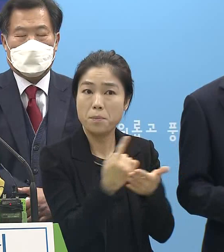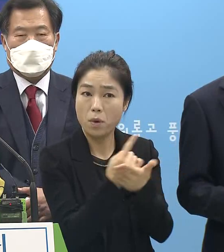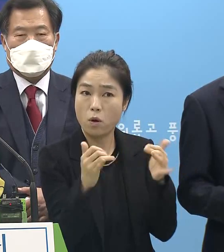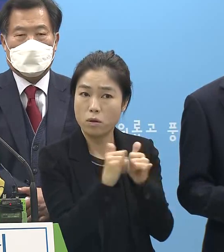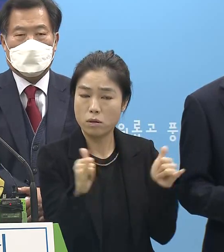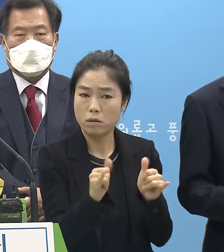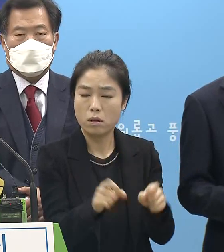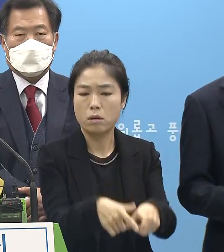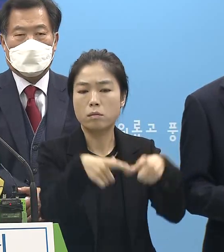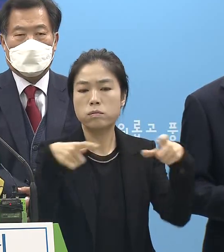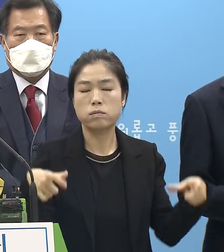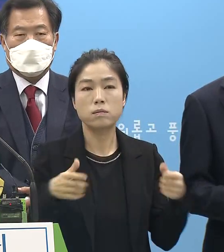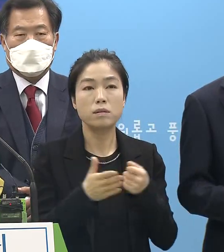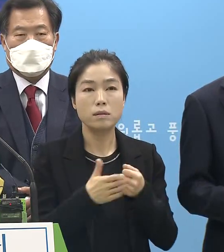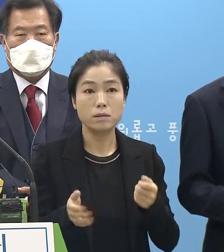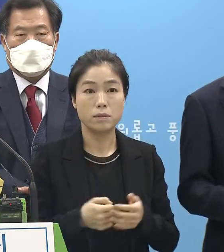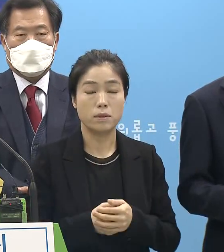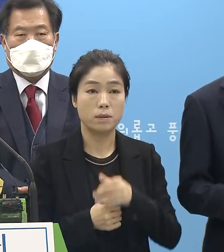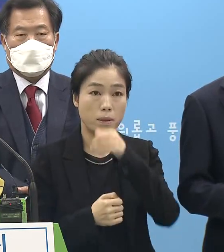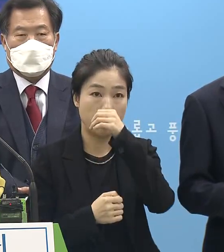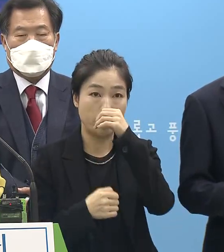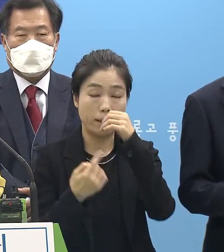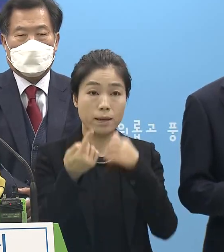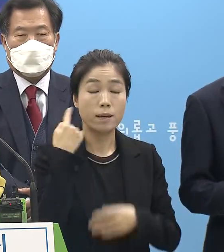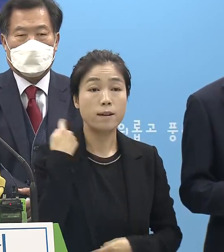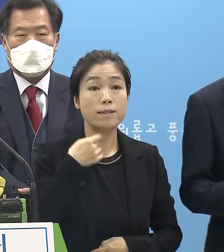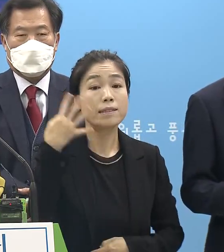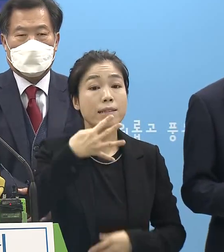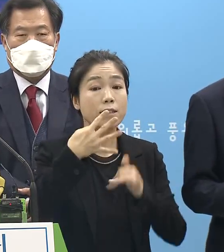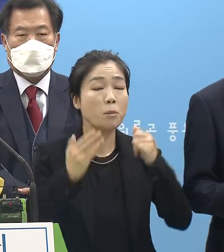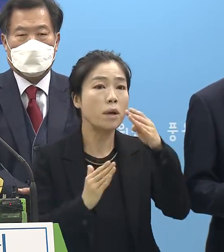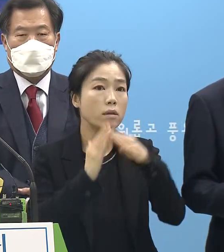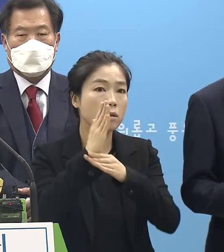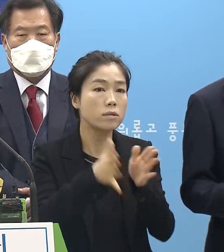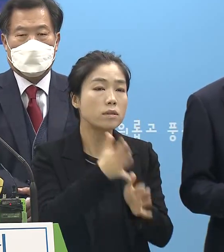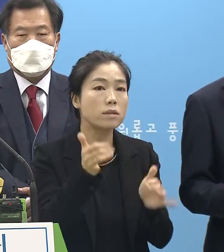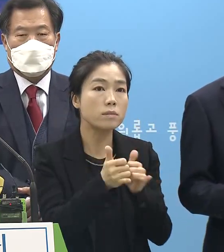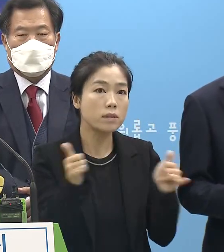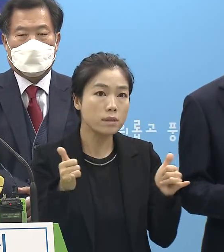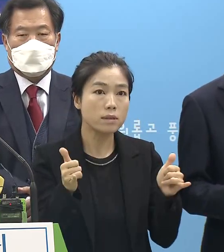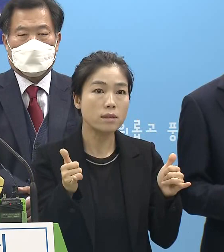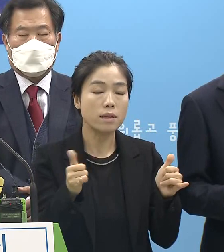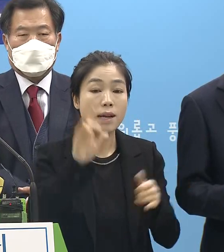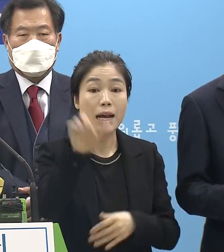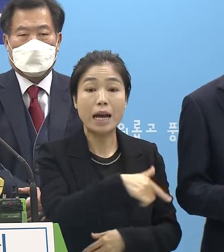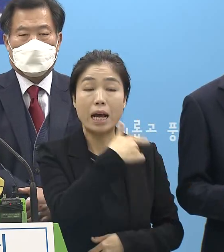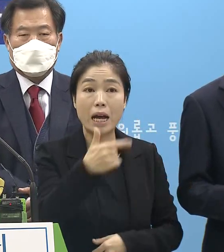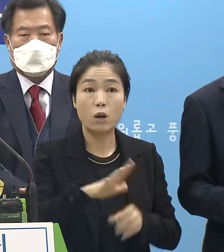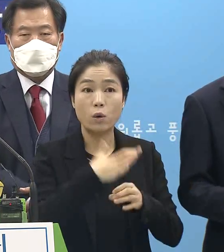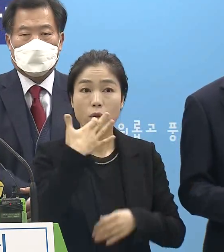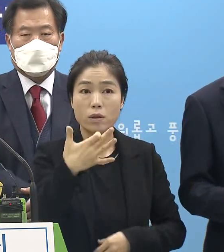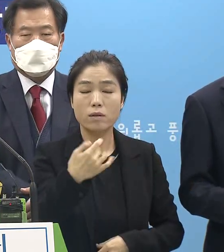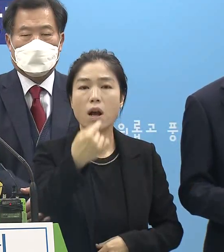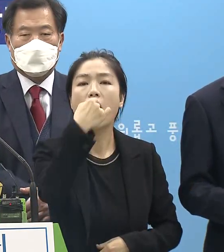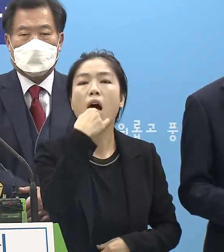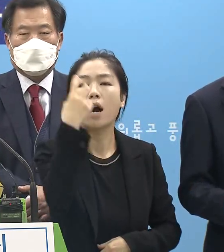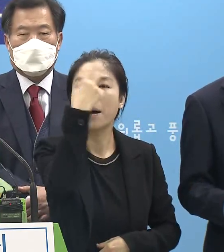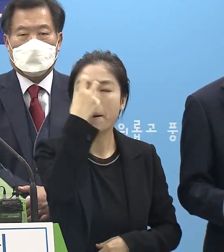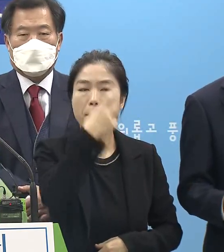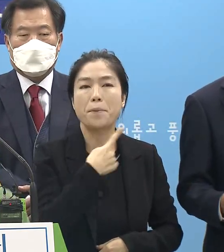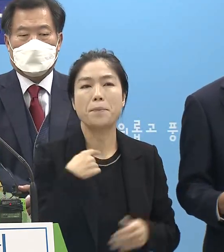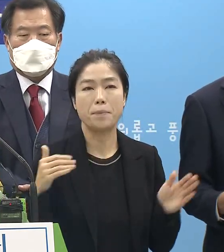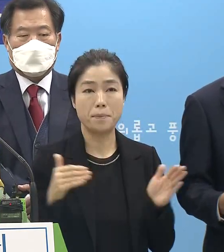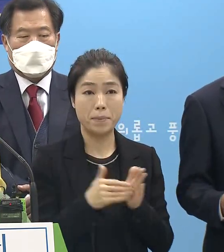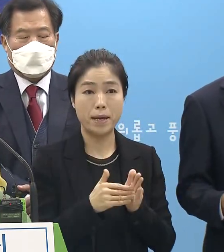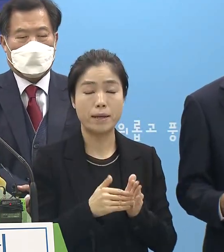확진자와 접촉자가 대거 늘어나면서 어제 4천 명이 넘는 시민들이 하루에 코로나19 검사를